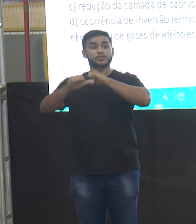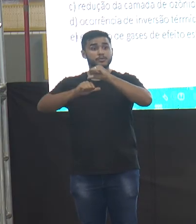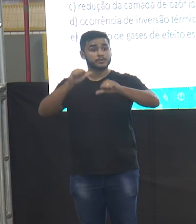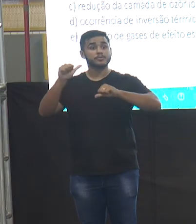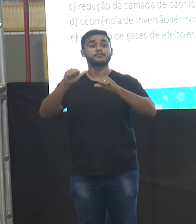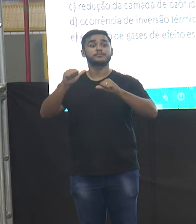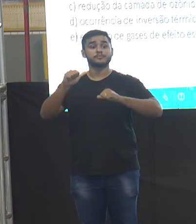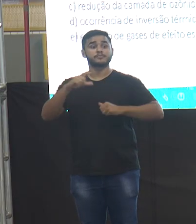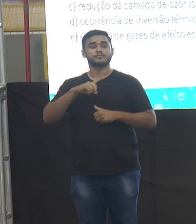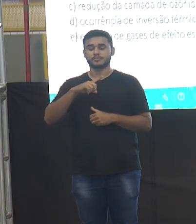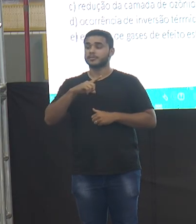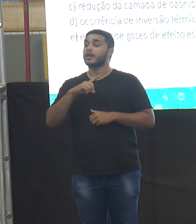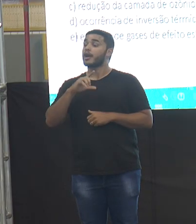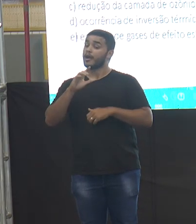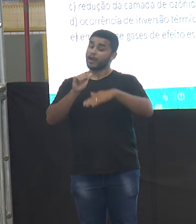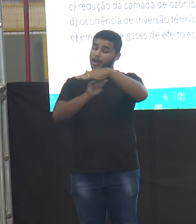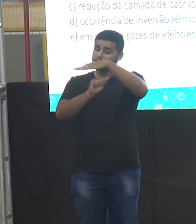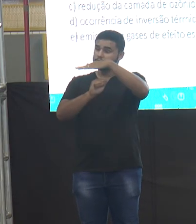uso uma...